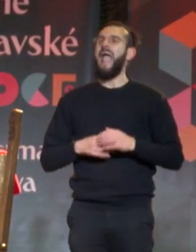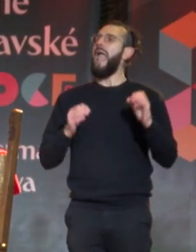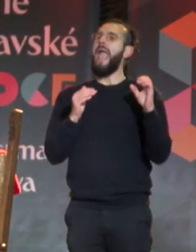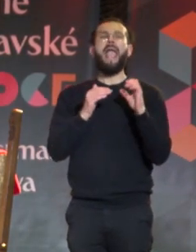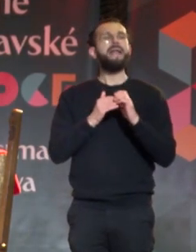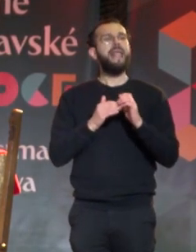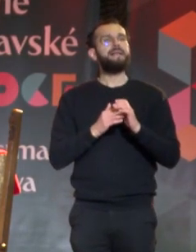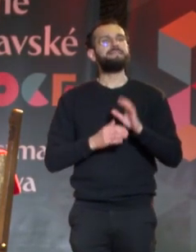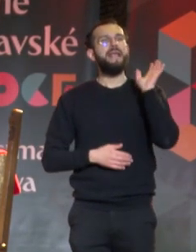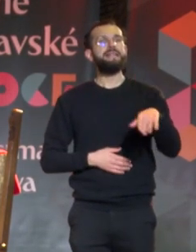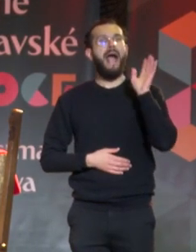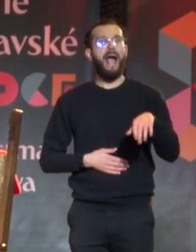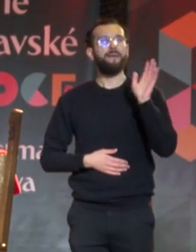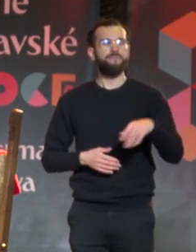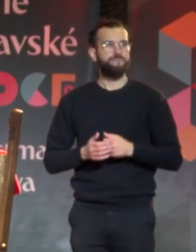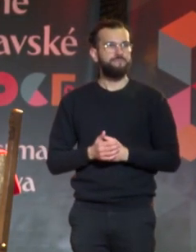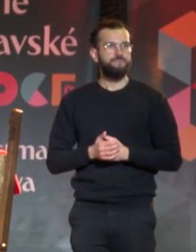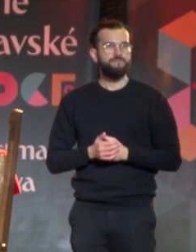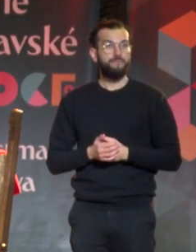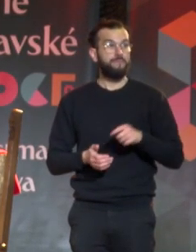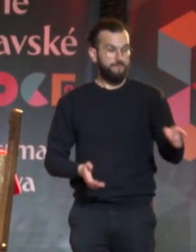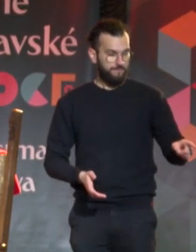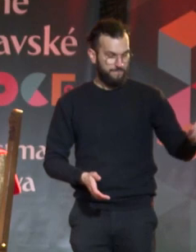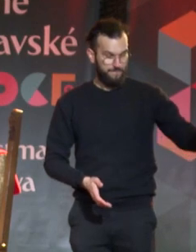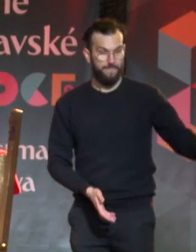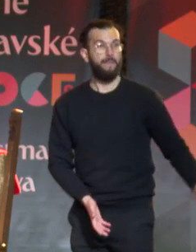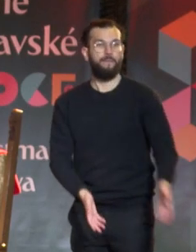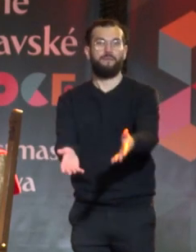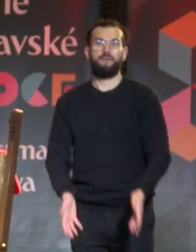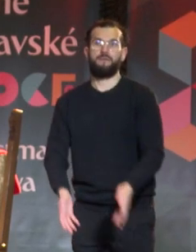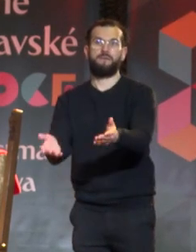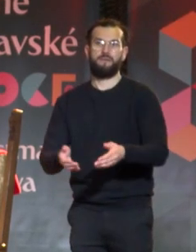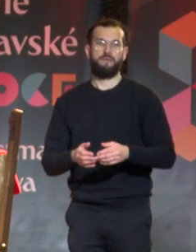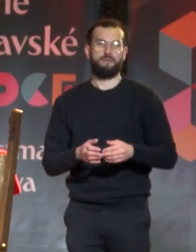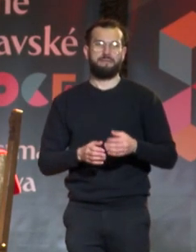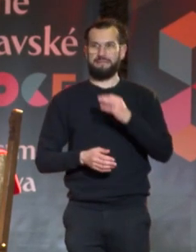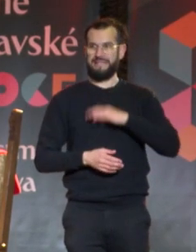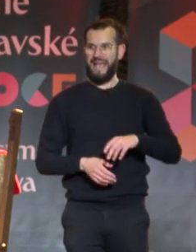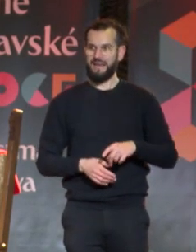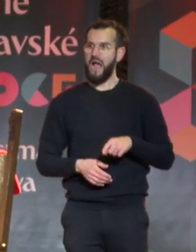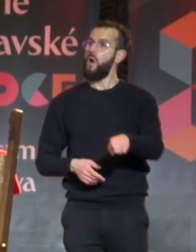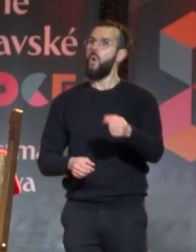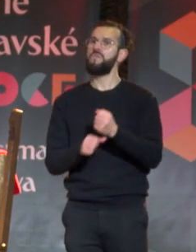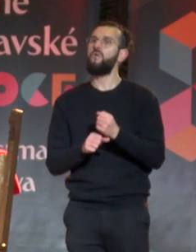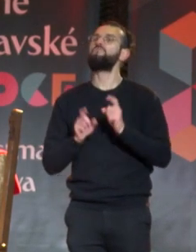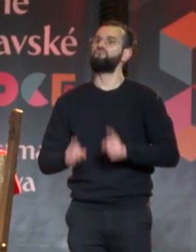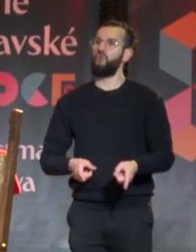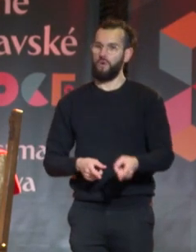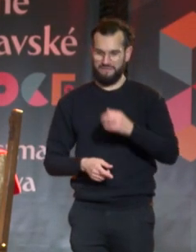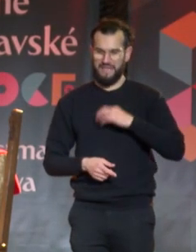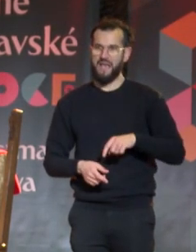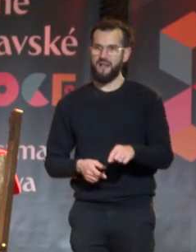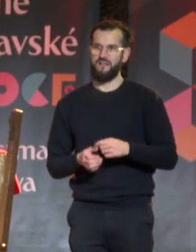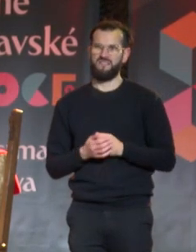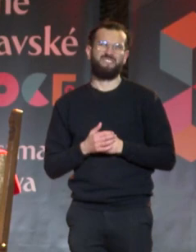Ernestína! Významne pred seba strčí malé protivné dievča. A tá urobí jediné, čo vie.